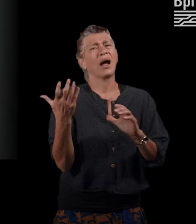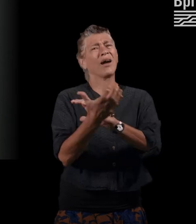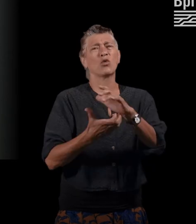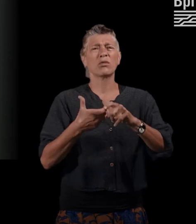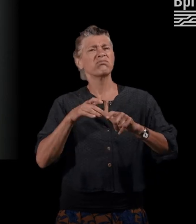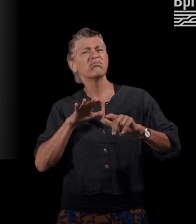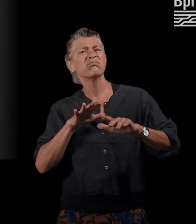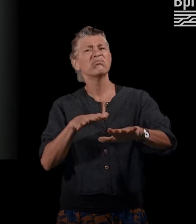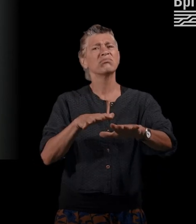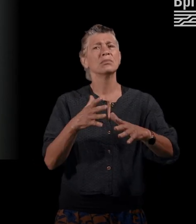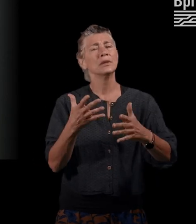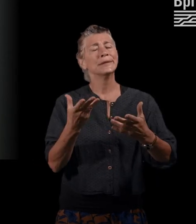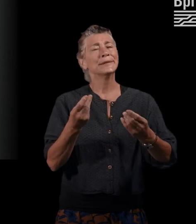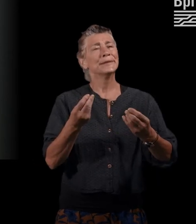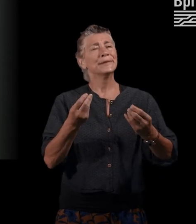commençait, ou en tout cas